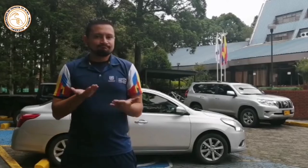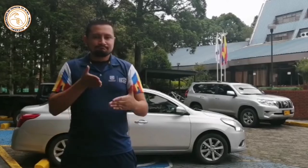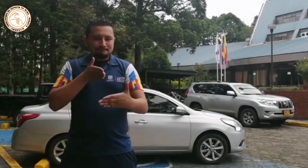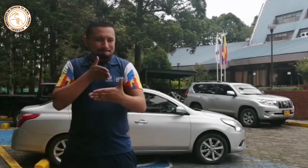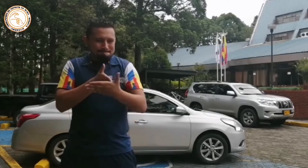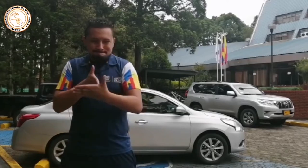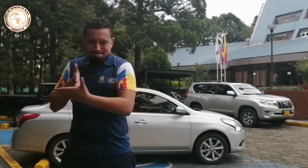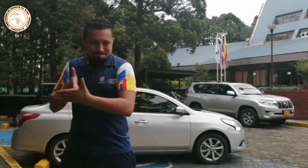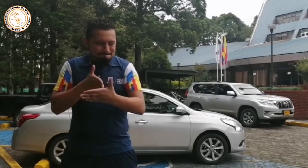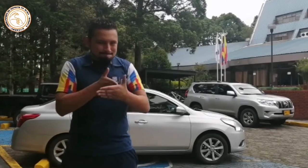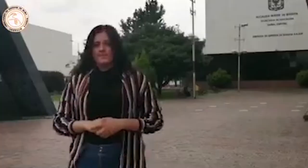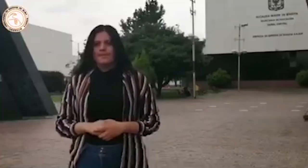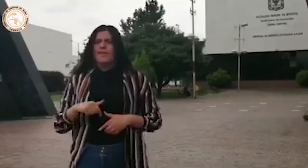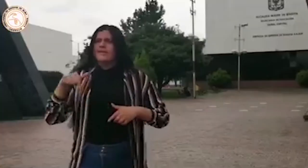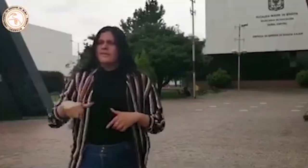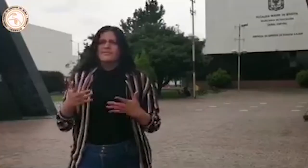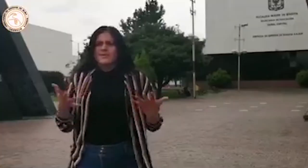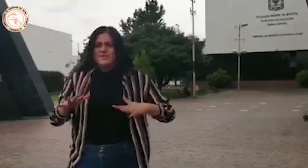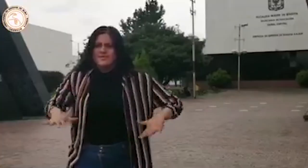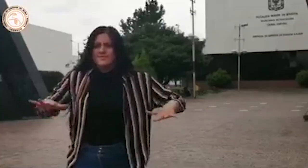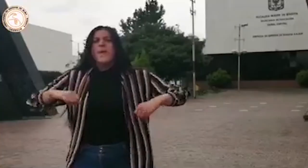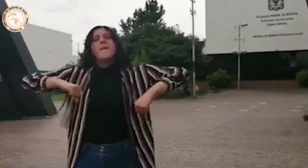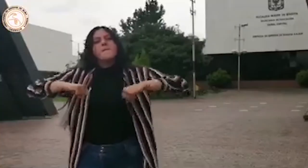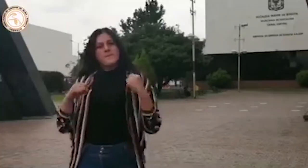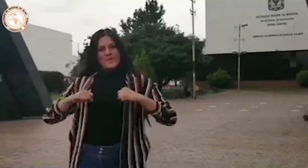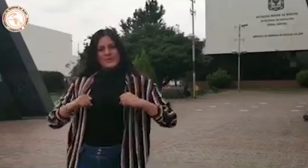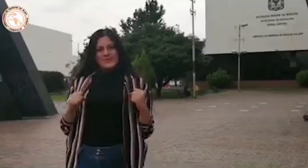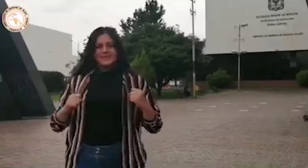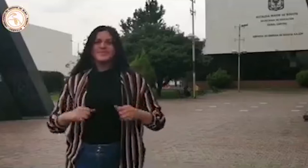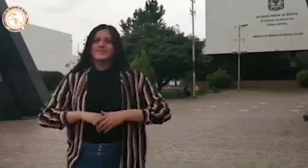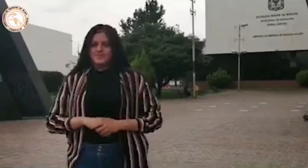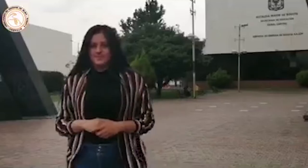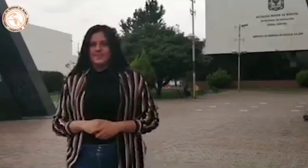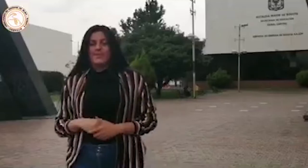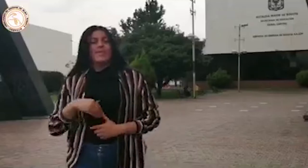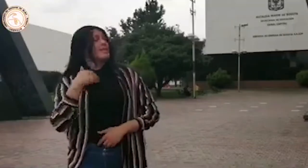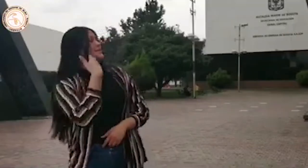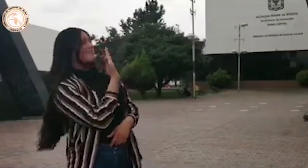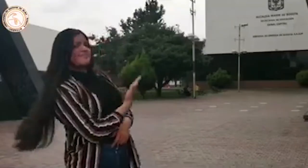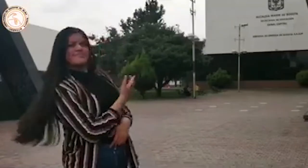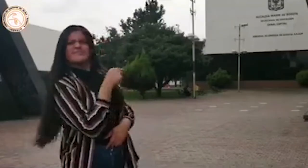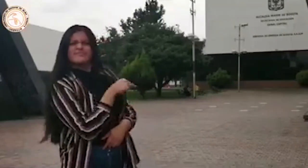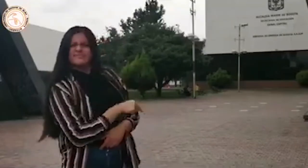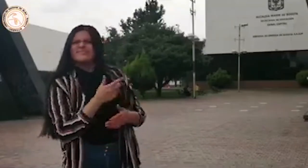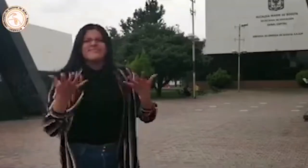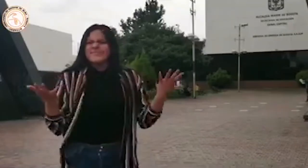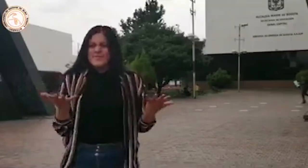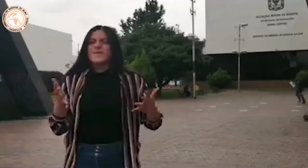accesible. Estoy aquí en la ciudad de Bogotá. Detrás de mí se encuentra la